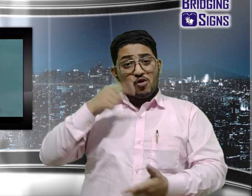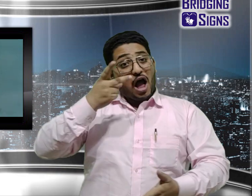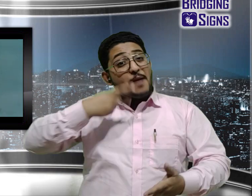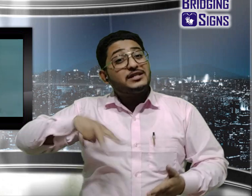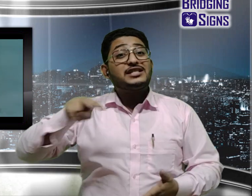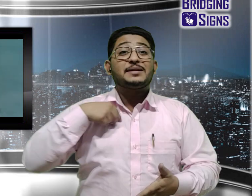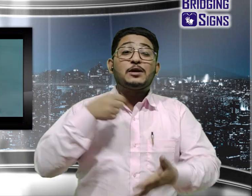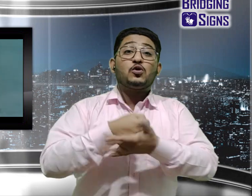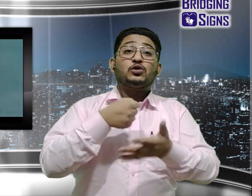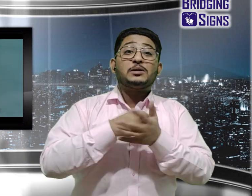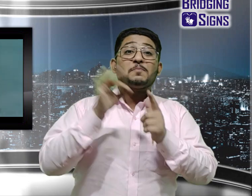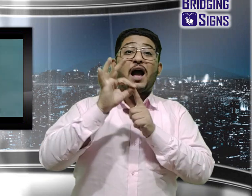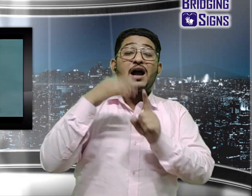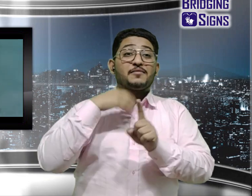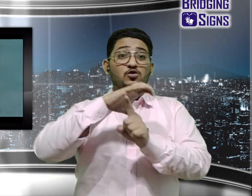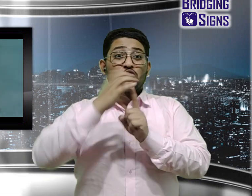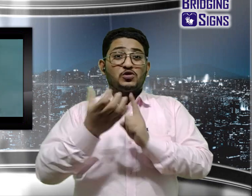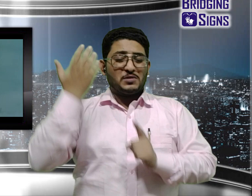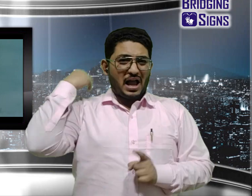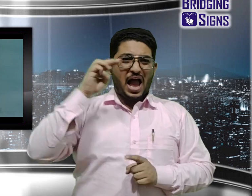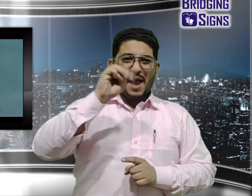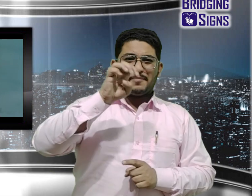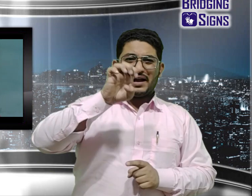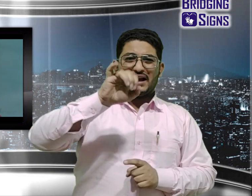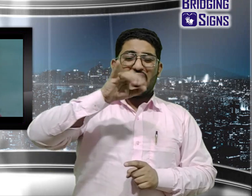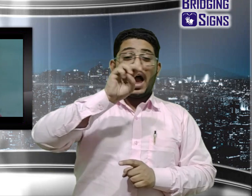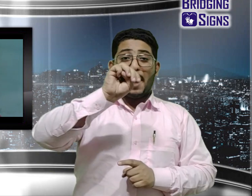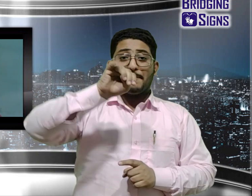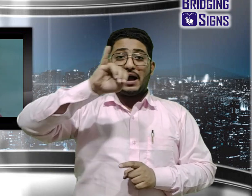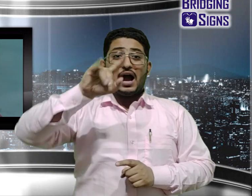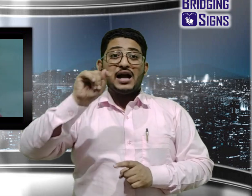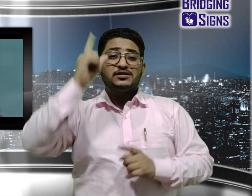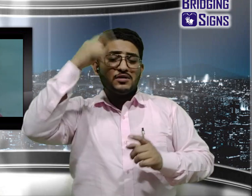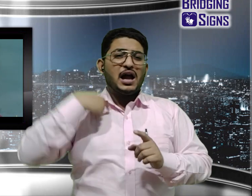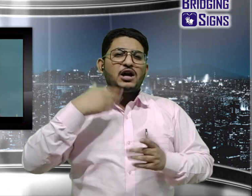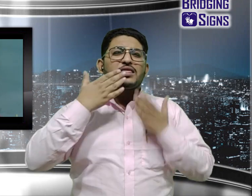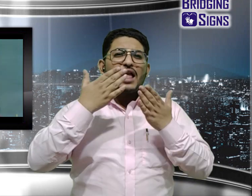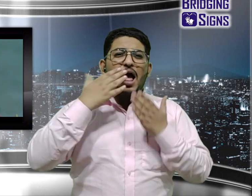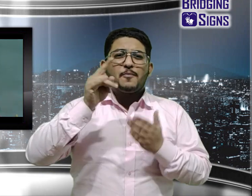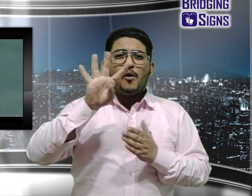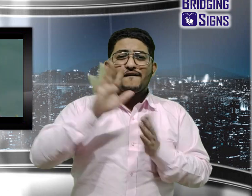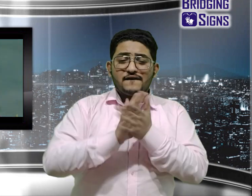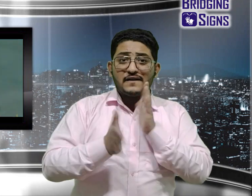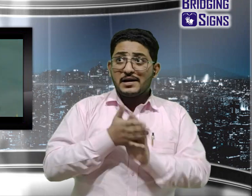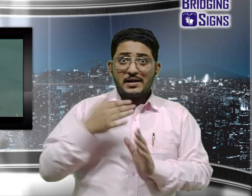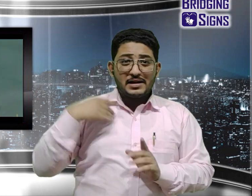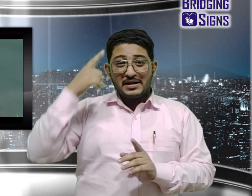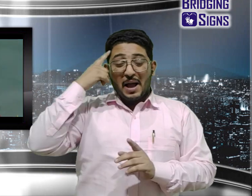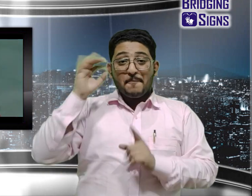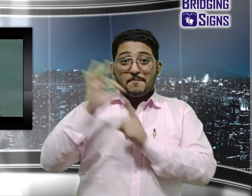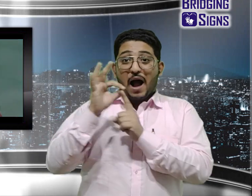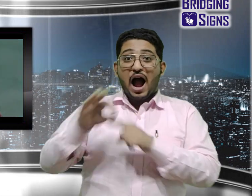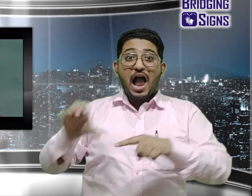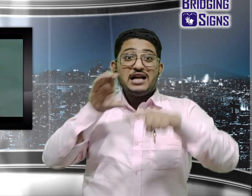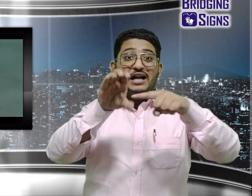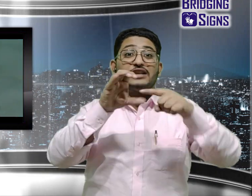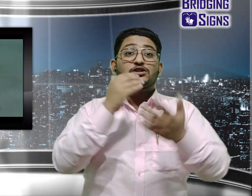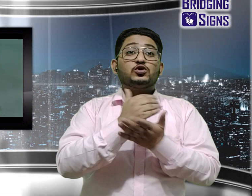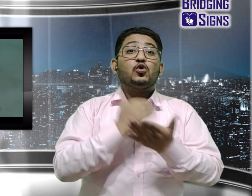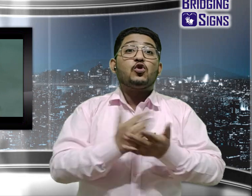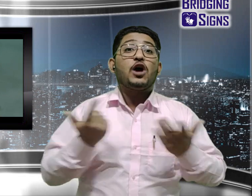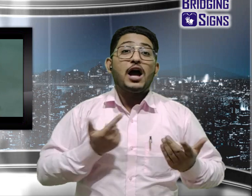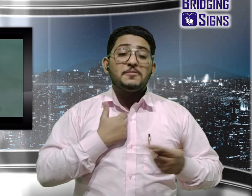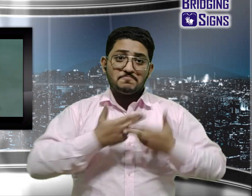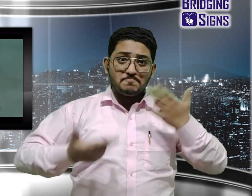कोशिश करने की। MIT में जब मैं ग्रेजुएट स्टूडेंट थी, मुझे अपॉर्चुनिटी मिली कि मैं पाकिस्तान पे पहली केस स्टडी लिख सकूं MIT